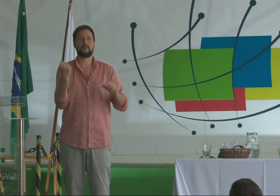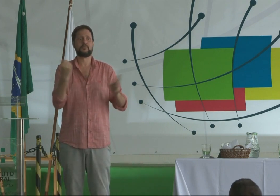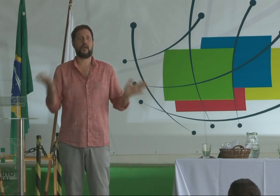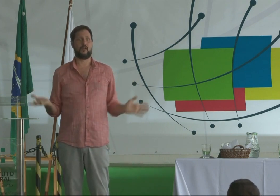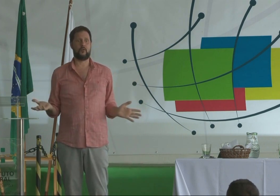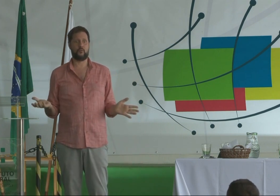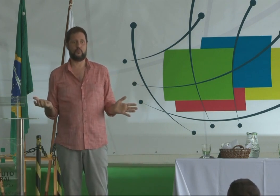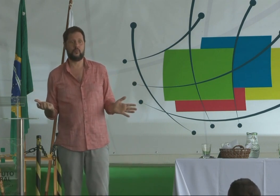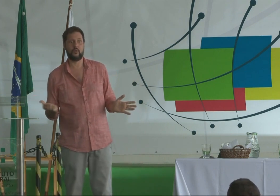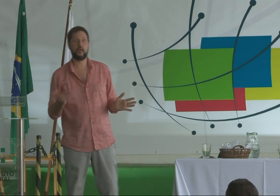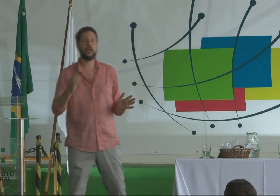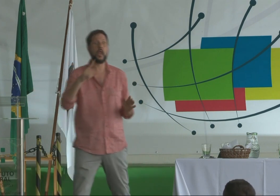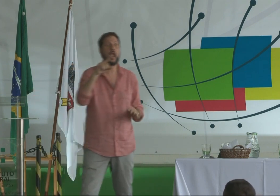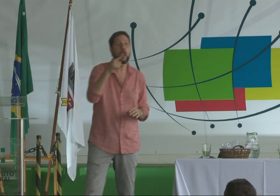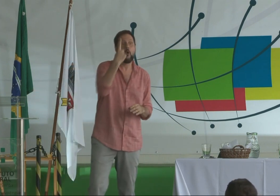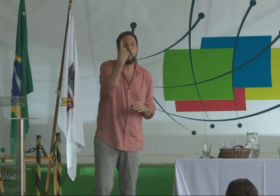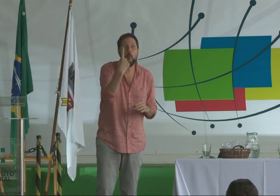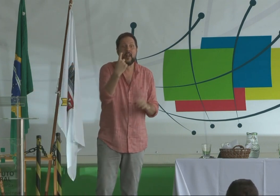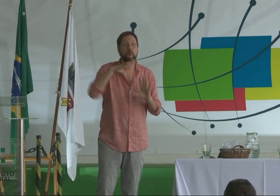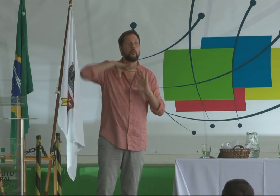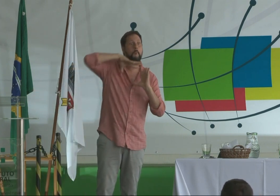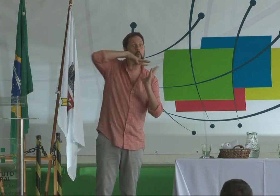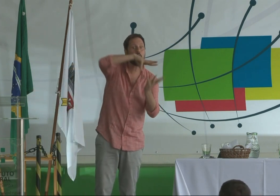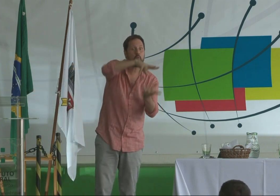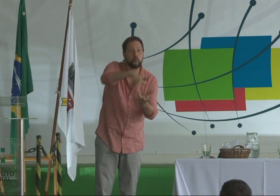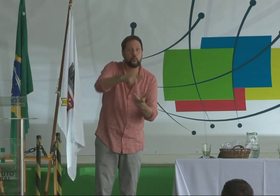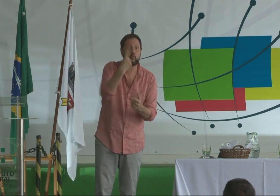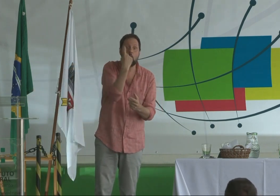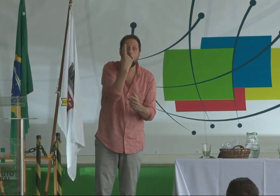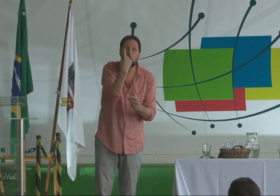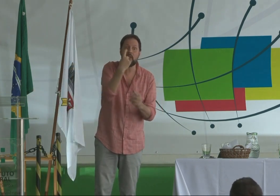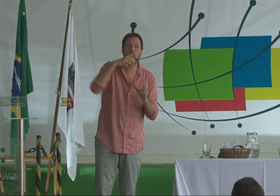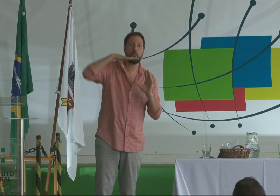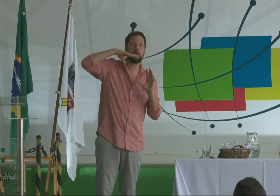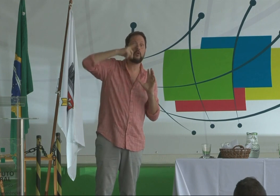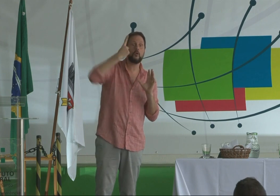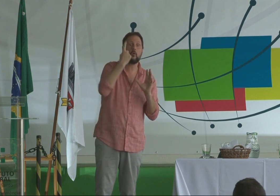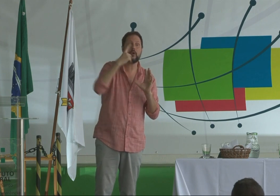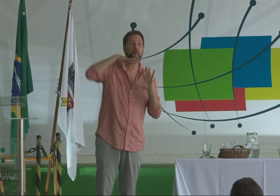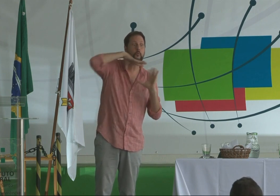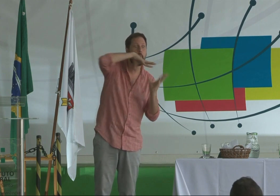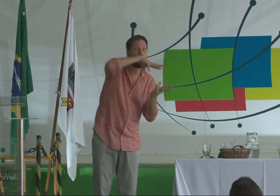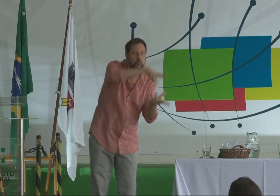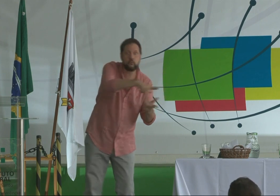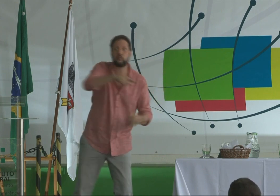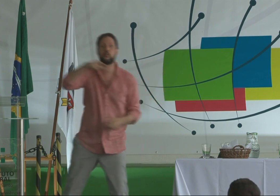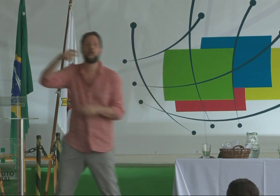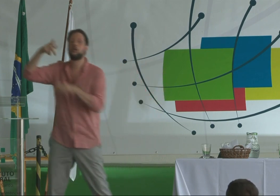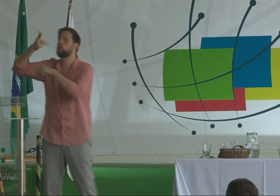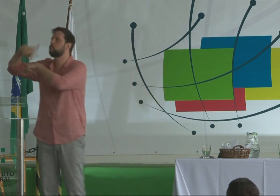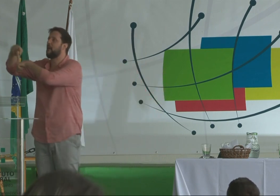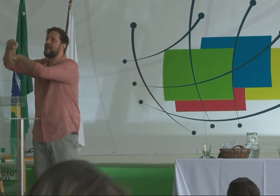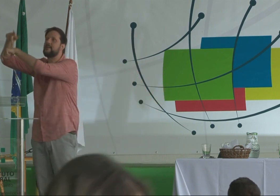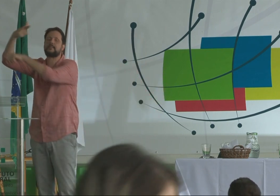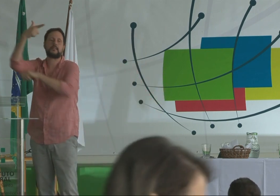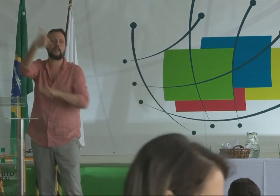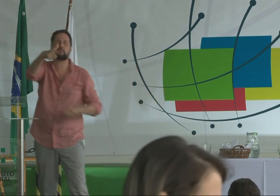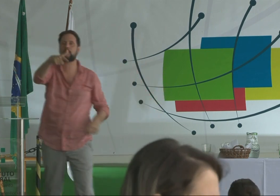língua, gente fala de uma tradução, de uma interpretação, isso é muito sério. E a gente pega para um país, unicamente um reconhecimento legal,